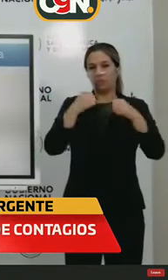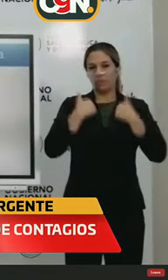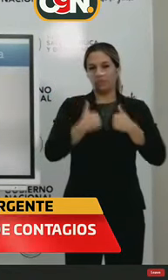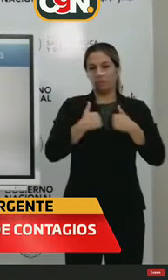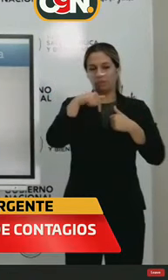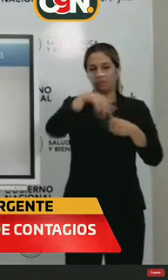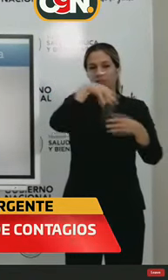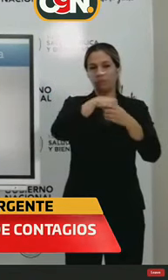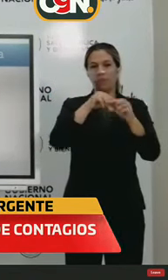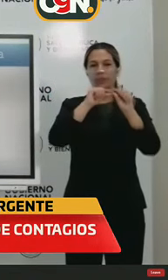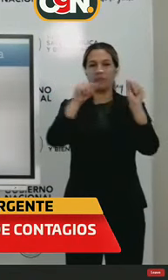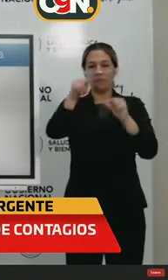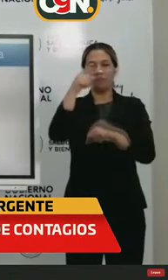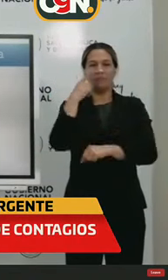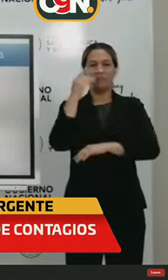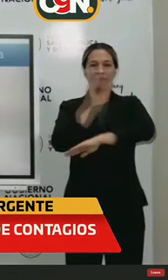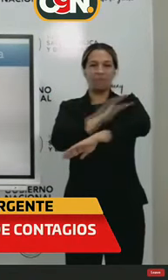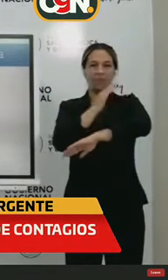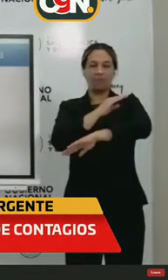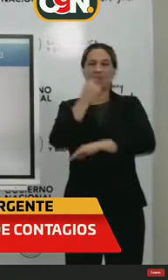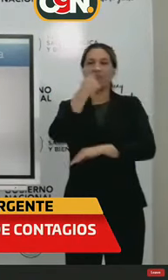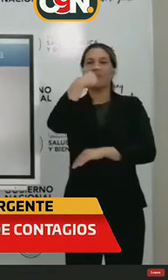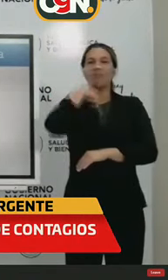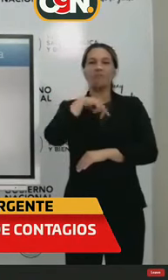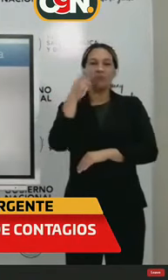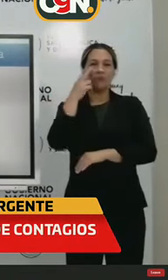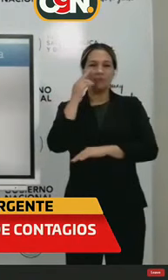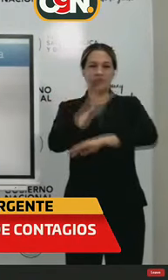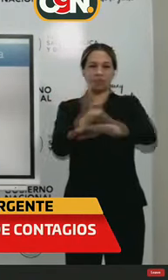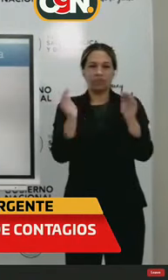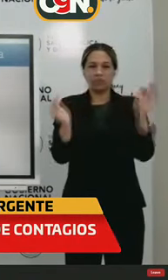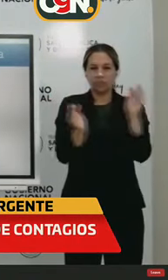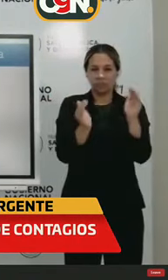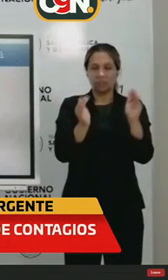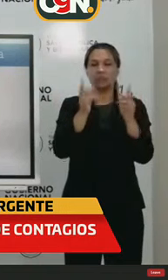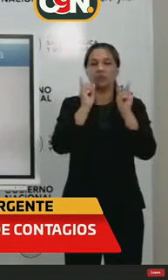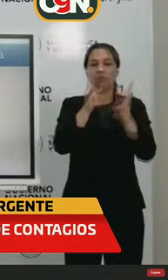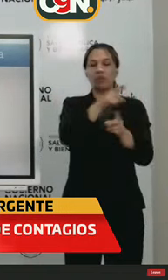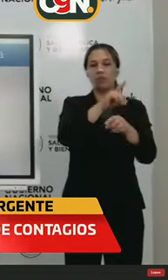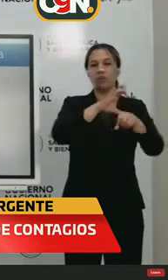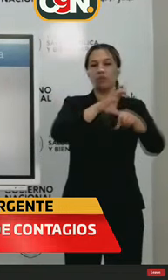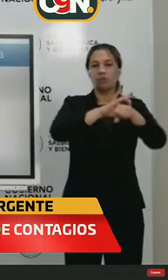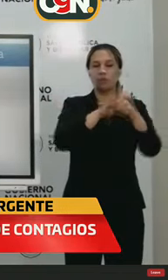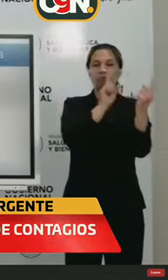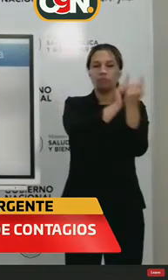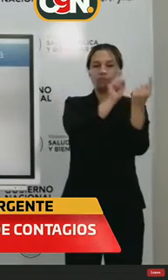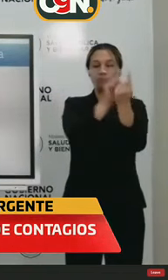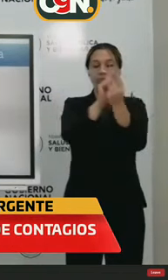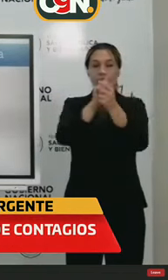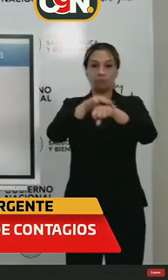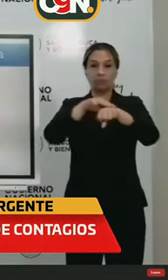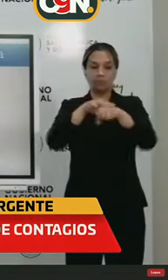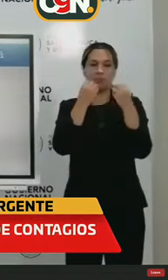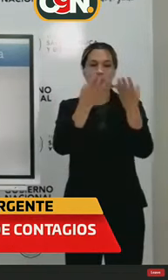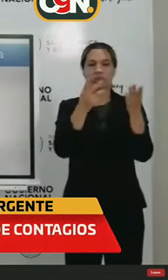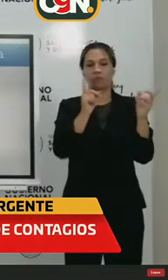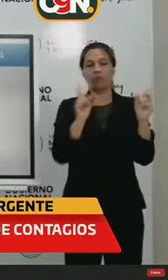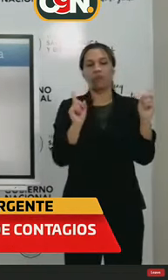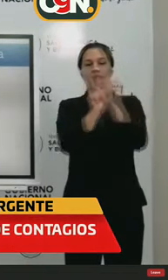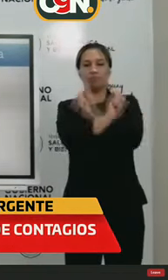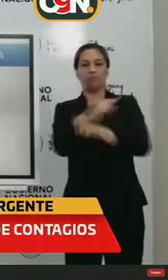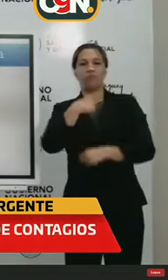cantidad de personas que van a formar parte de esa actividad. El espacio, hablamos de un espacio abierto, sí, si es posible. Tomar